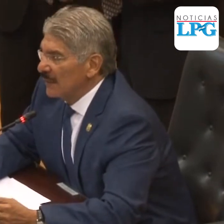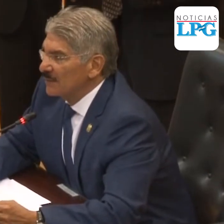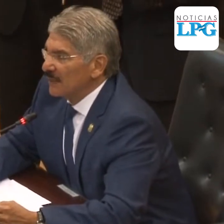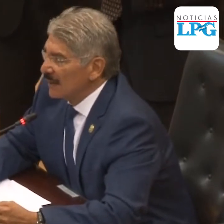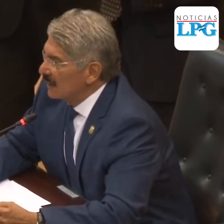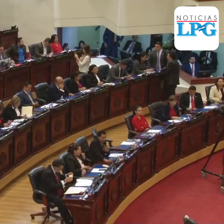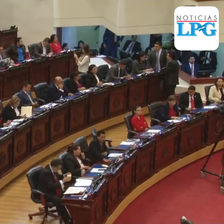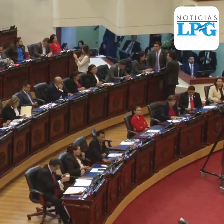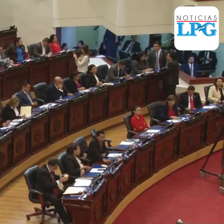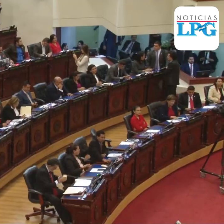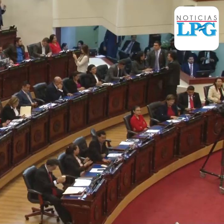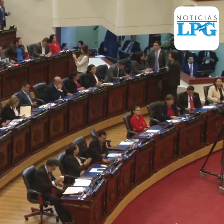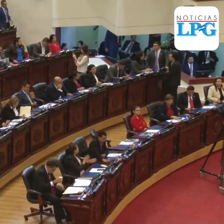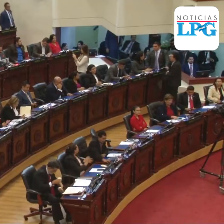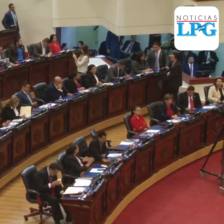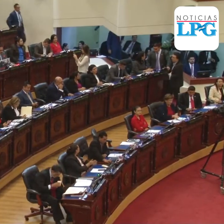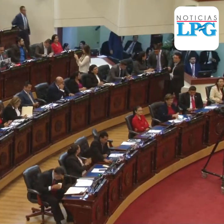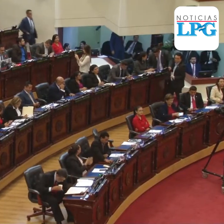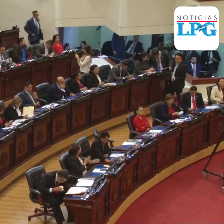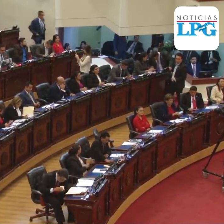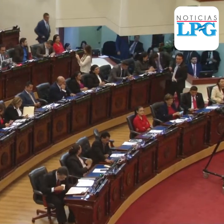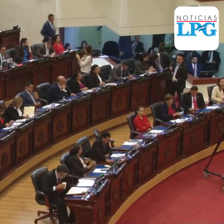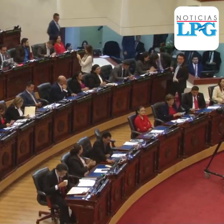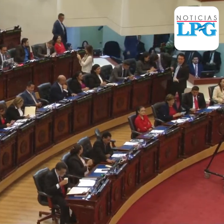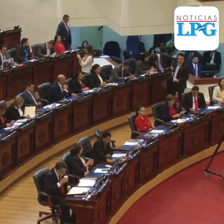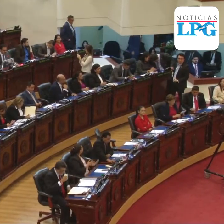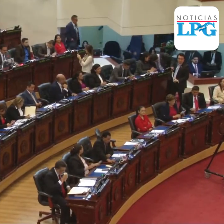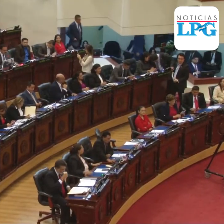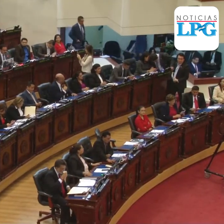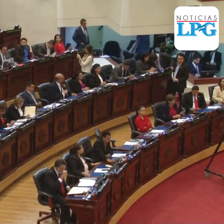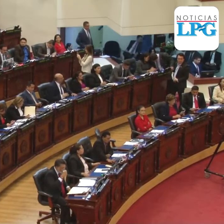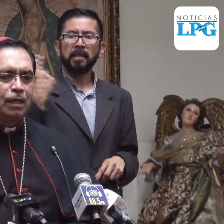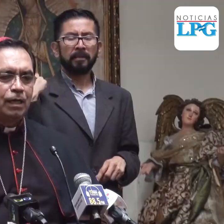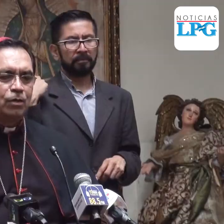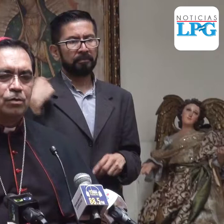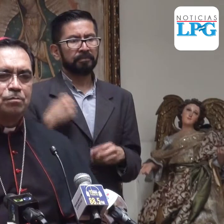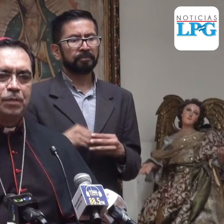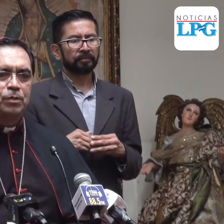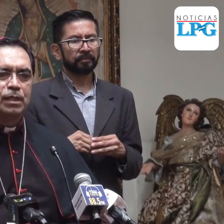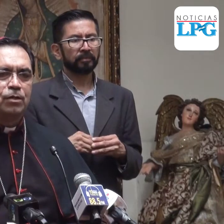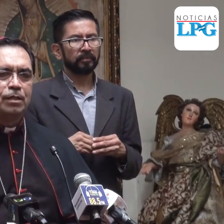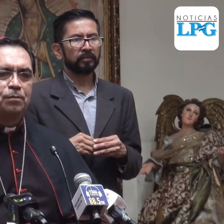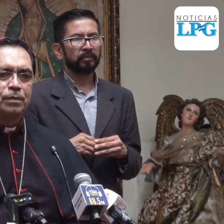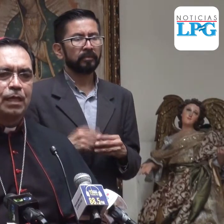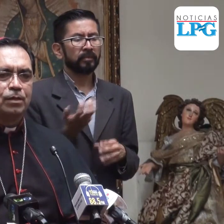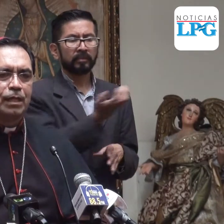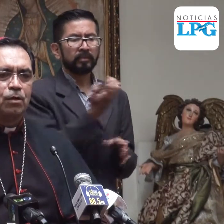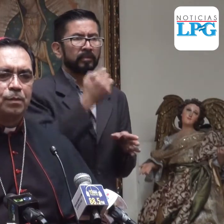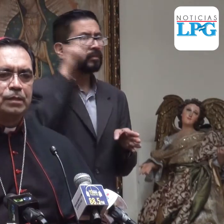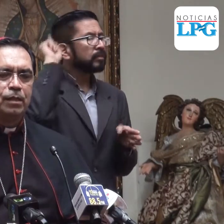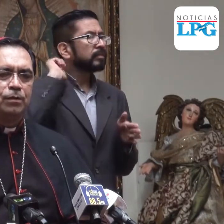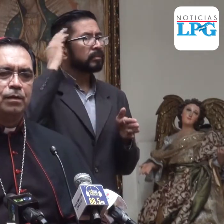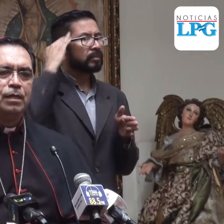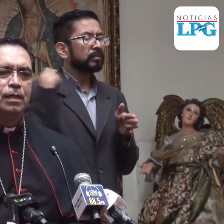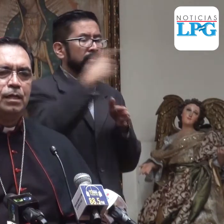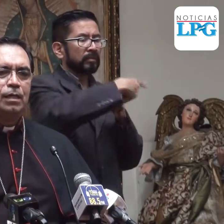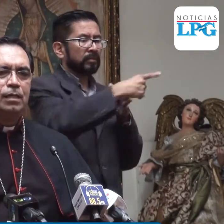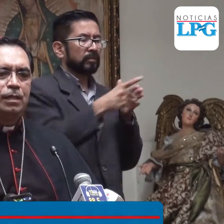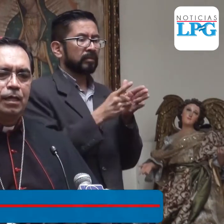esté conformada por diputados que no hayan participado en la guerra civil. Que los mismos señores diputados de la